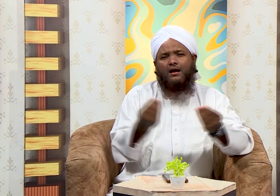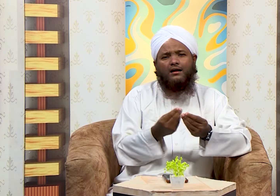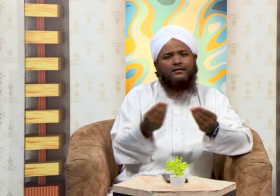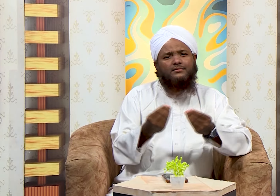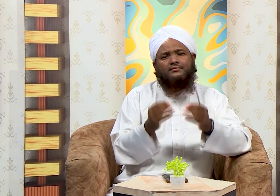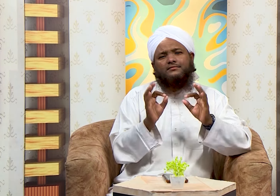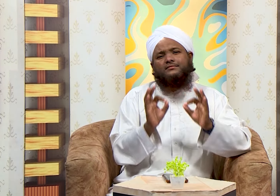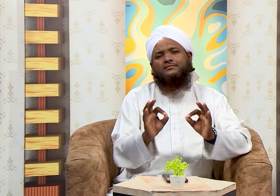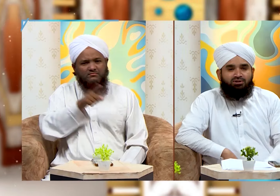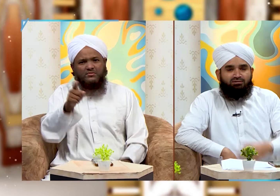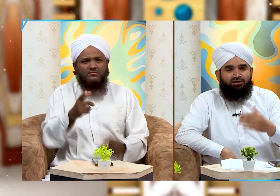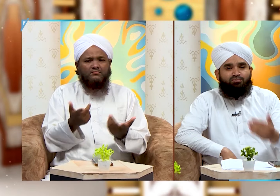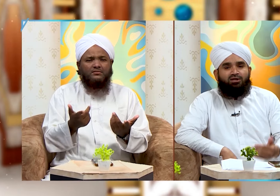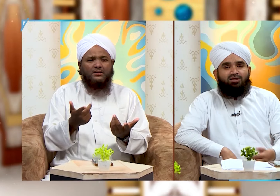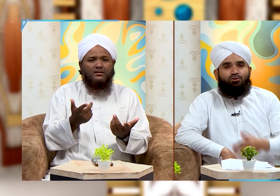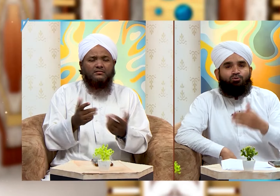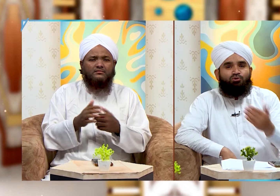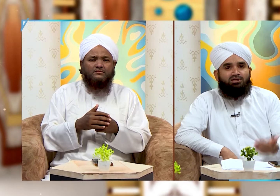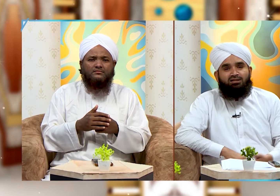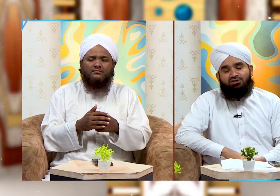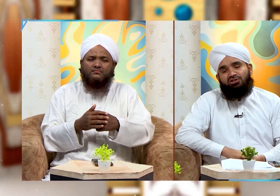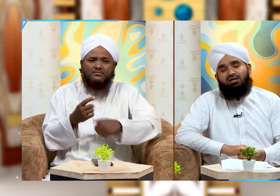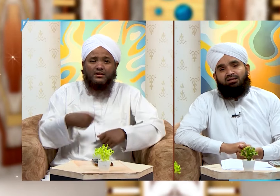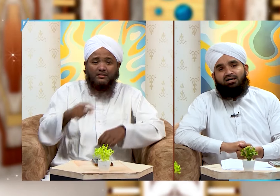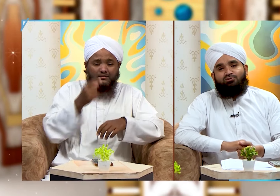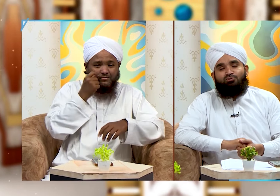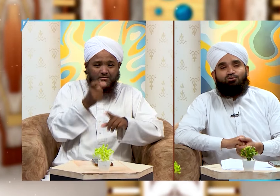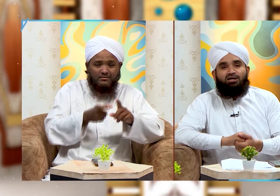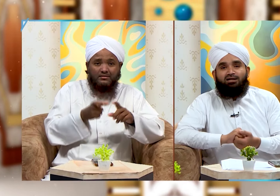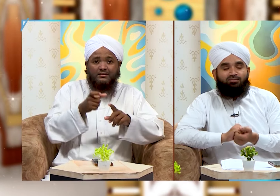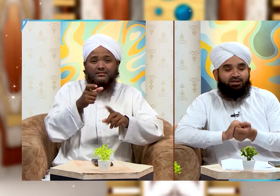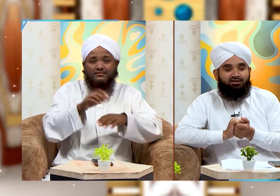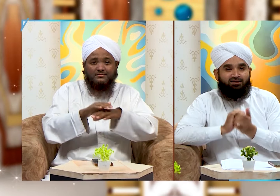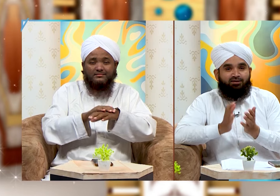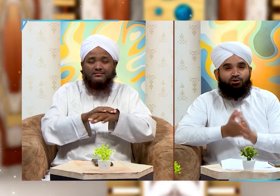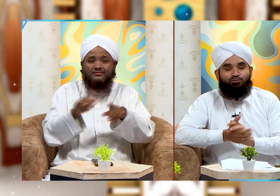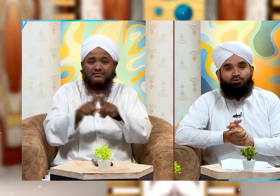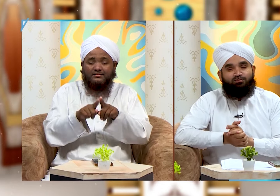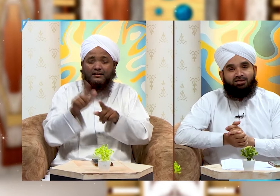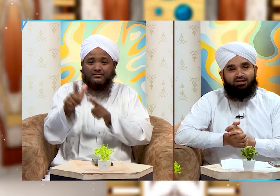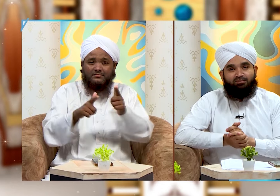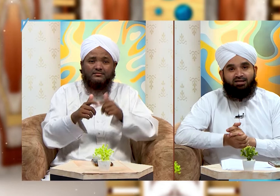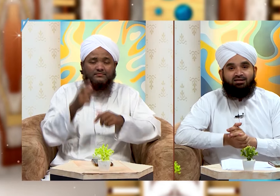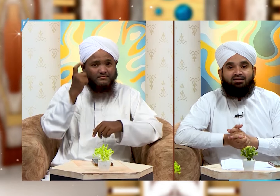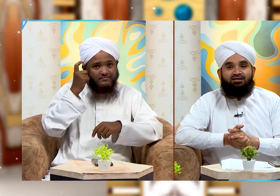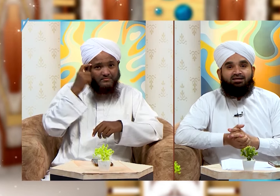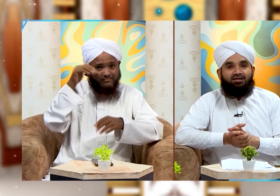نرم ہوتا ہے نرمی لوگوں کے ساتھ اچھا انداز اس کو تو یہاں تک بیان کیا گیا ایک بڑی خوبصورت بات ذہن میں آئی کہ